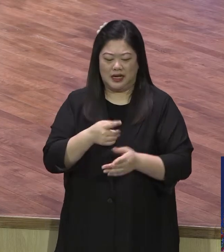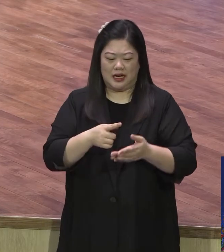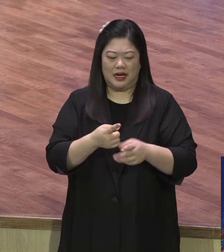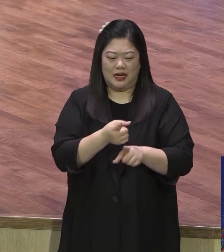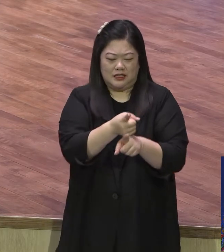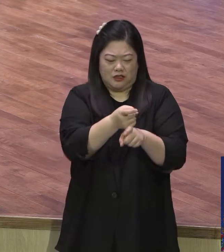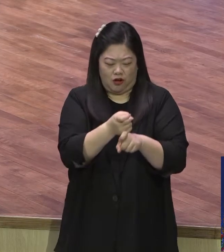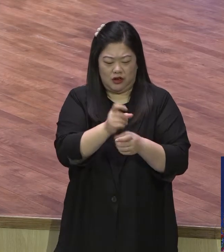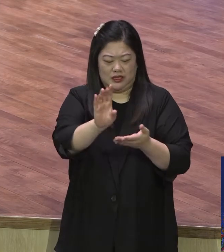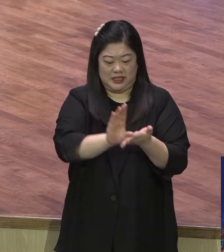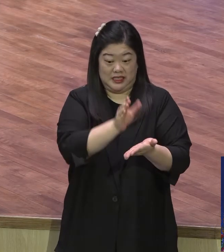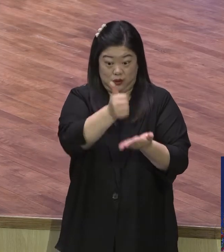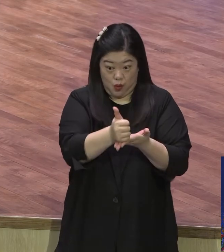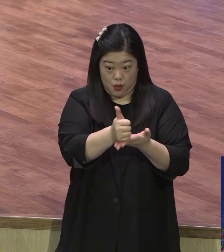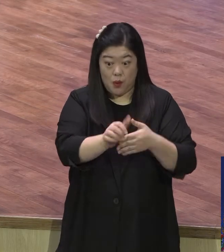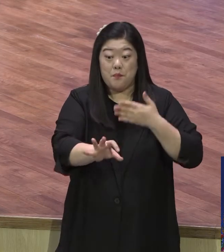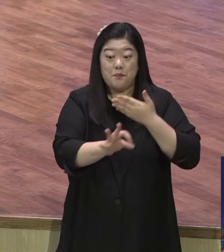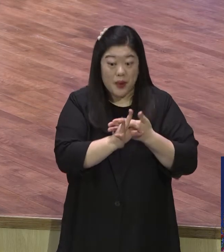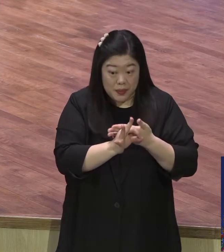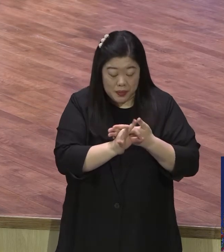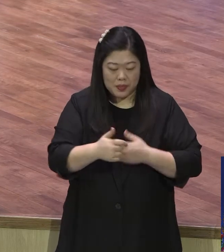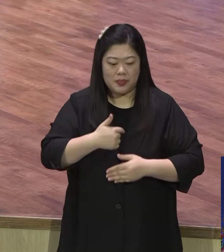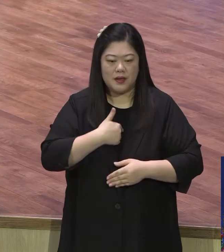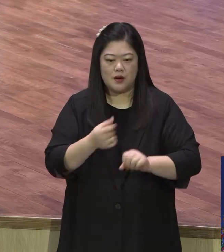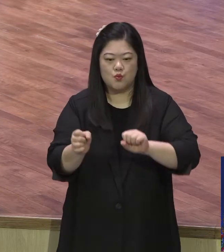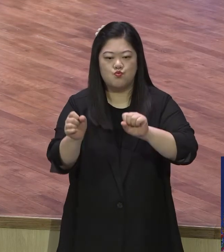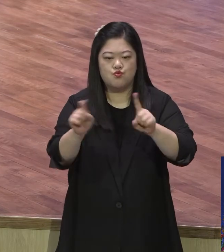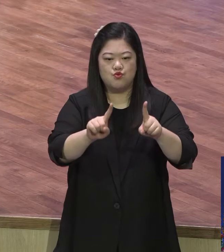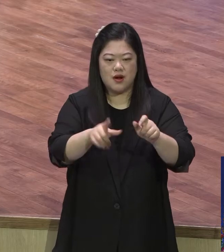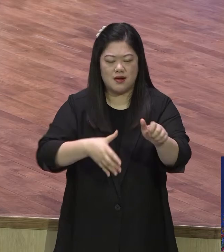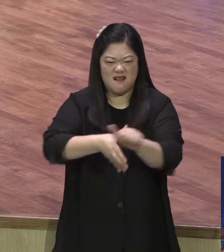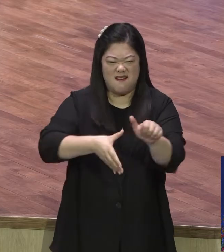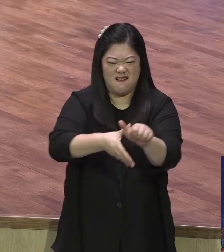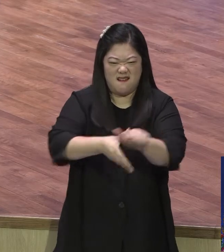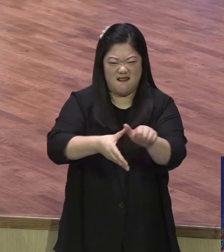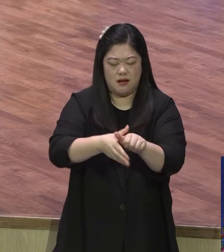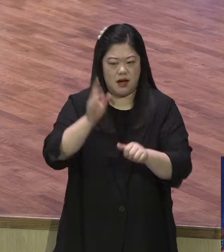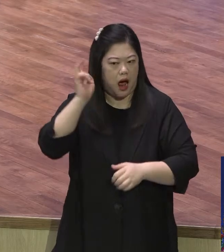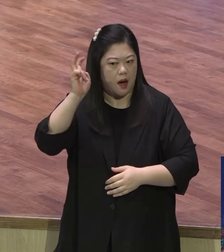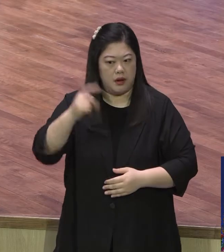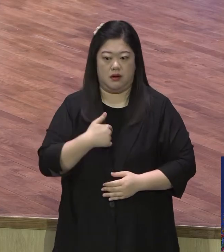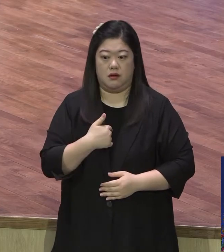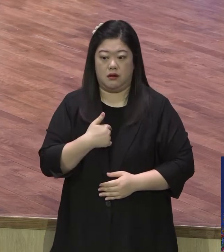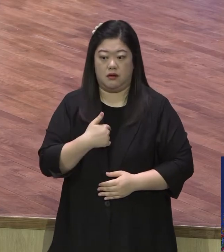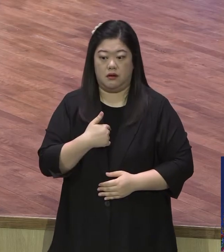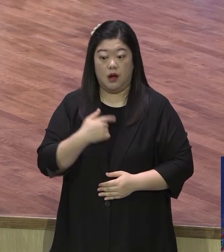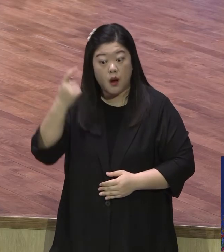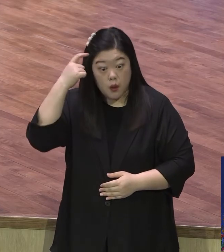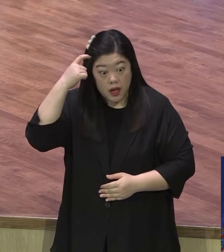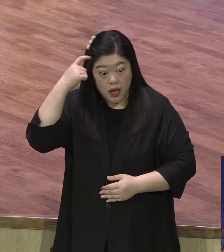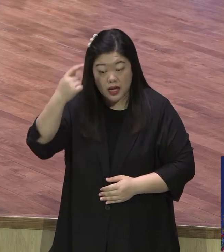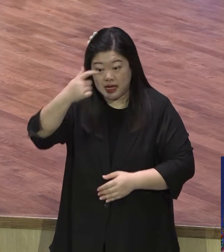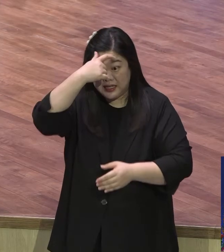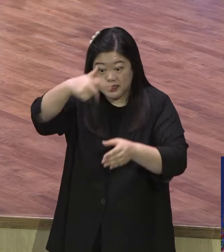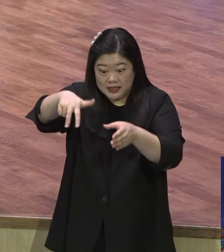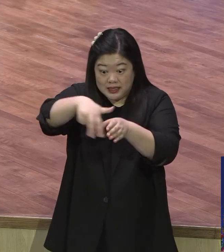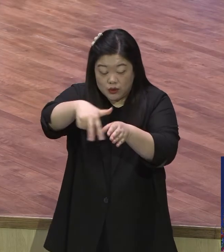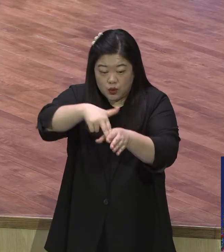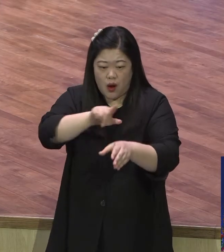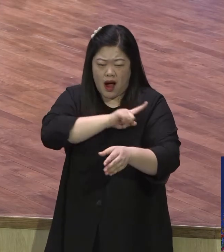집중적으로 공격할 것이다 부활을 못 믿도록 왜냐하면 기독교의 핵심이 곧 부활이기 때문에